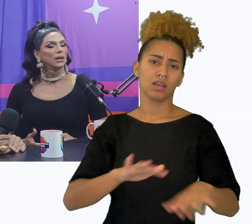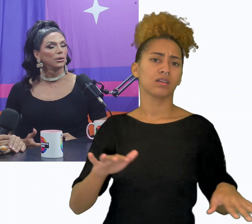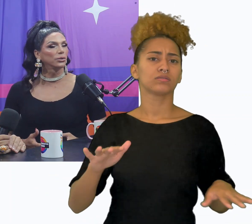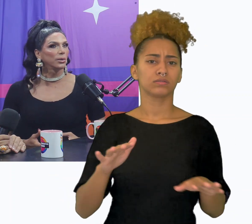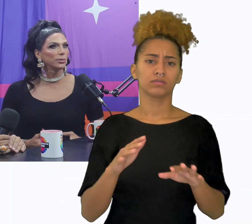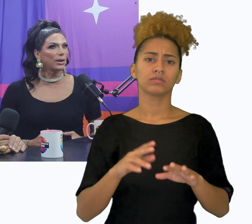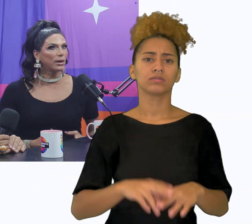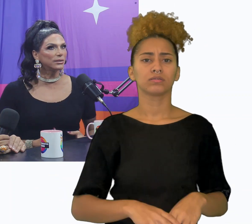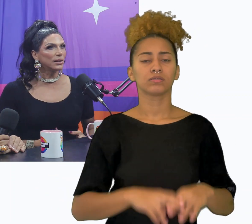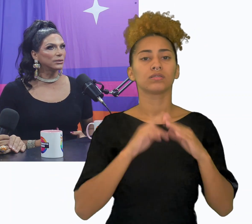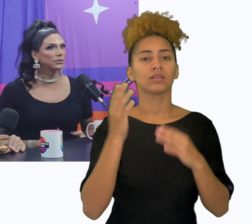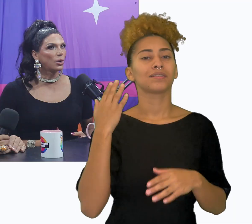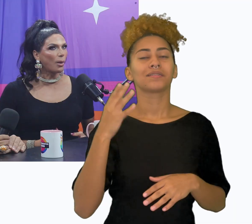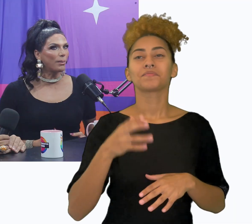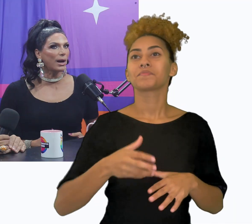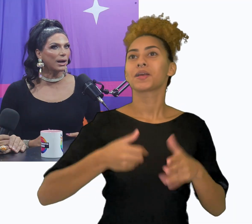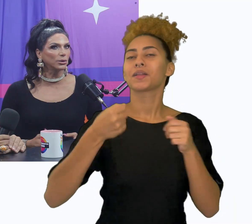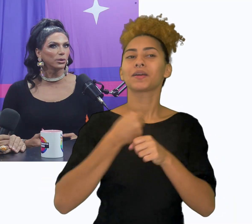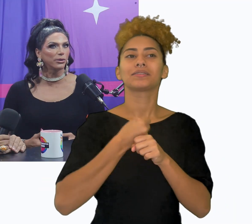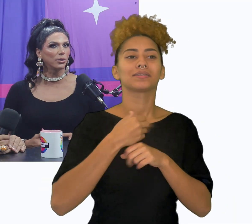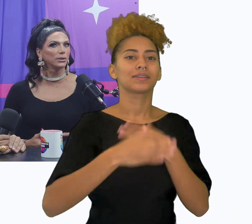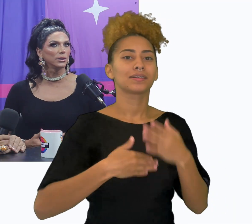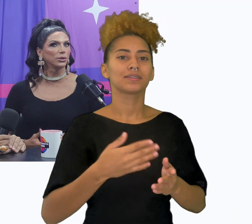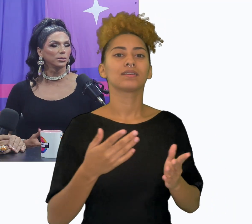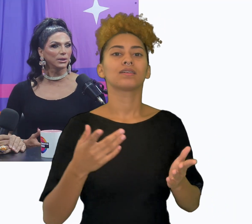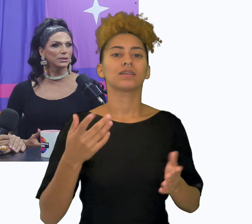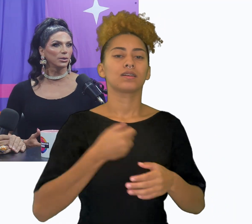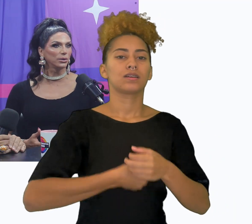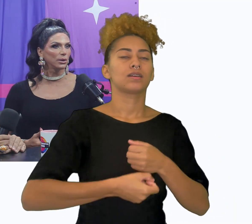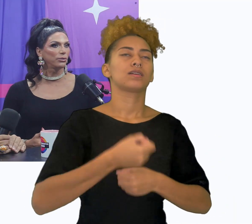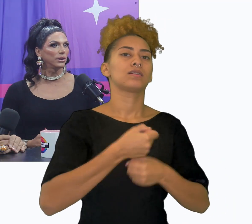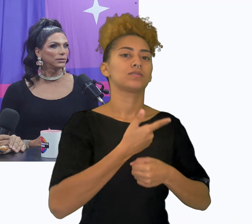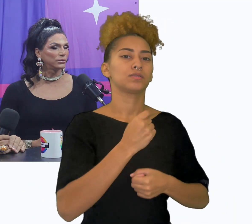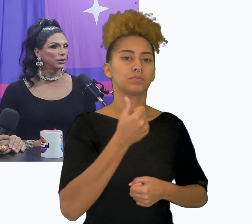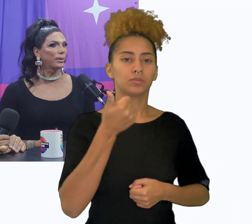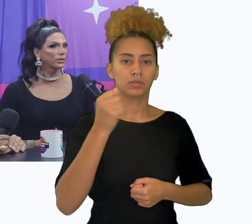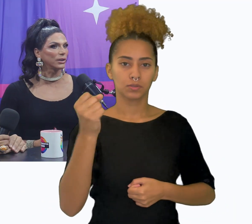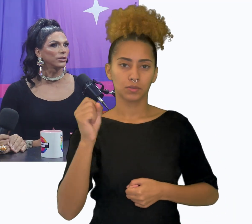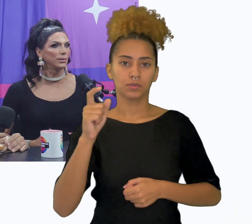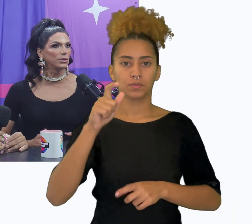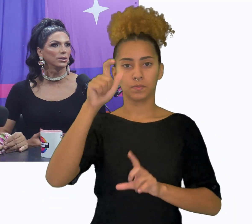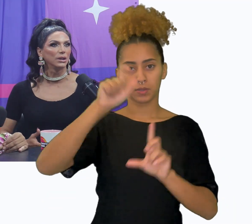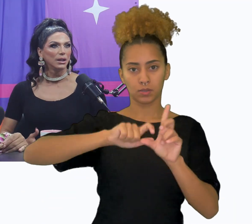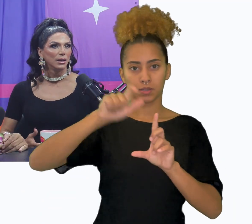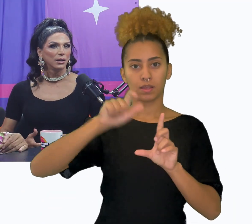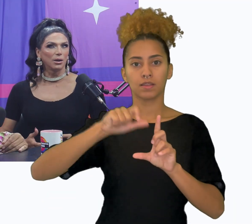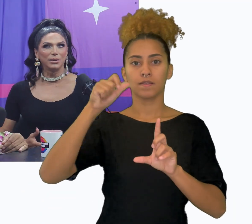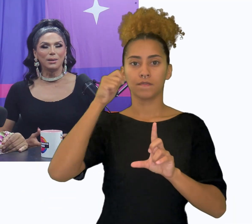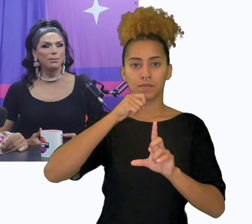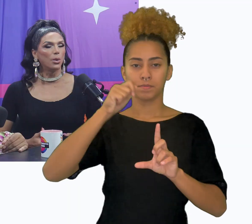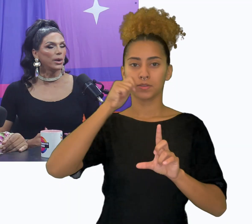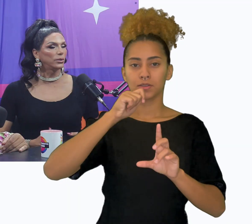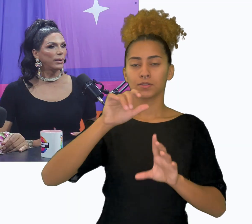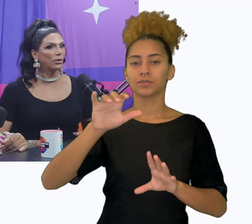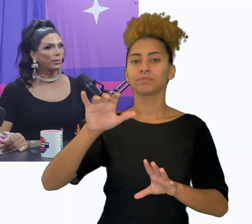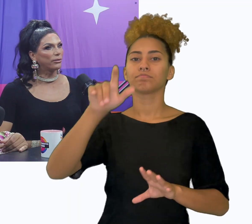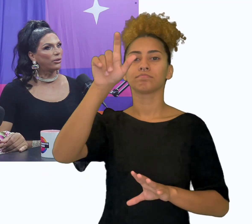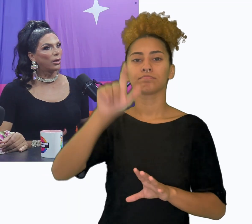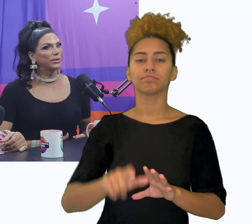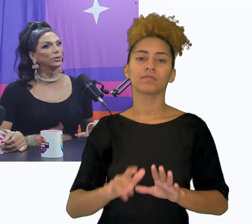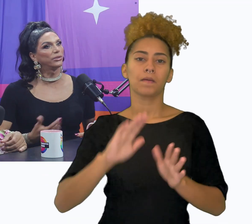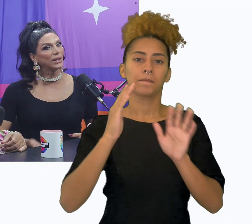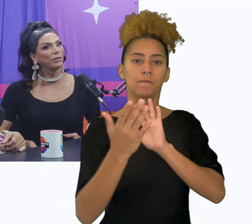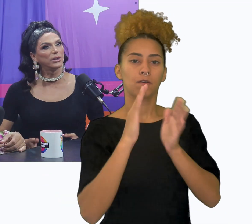mesmo. E um dos meus melhores anos como marcador foi quando em 2018 tinha um personagem feminino, que eu me dei muito bem